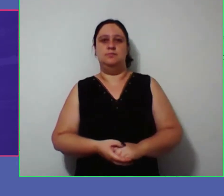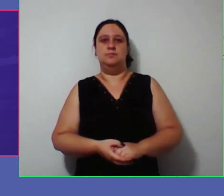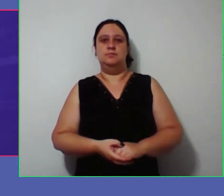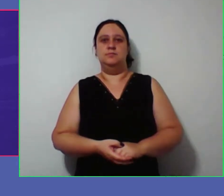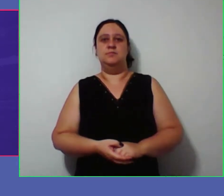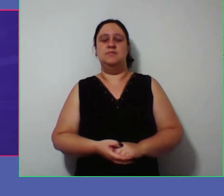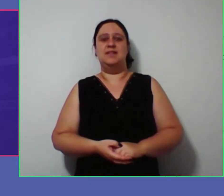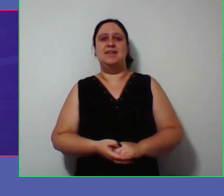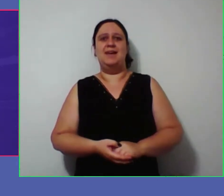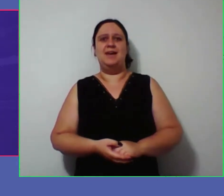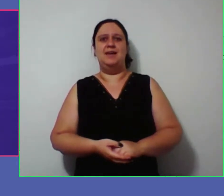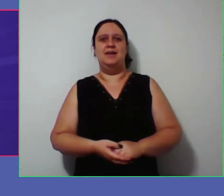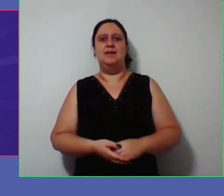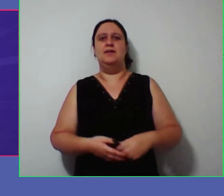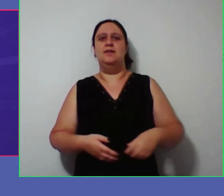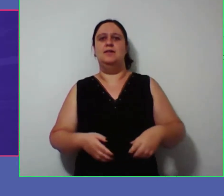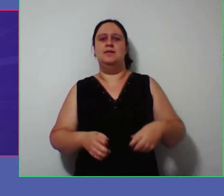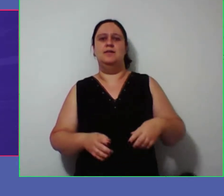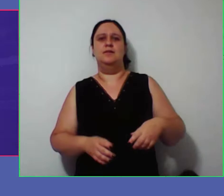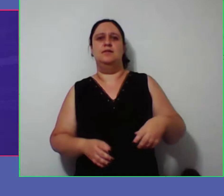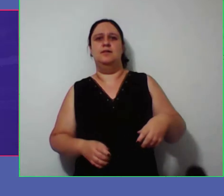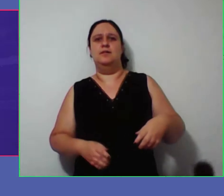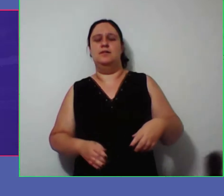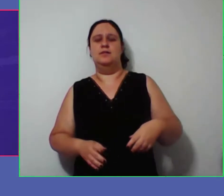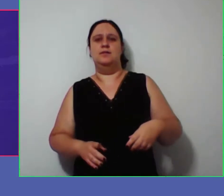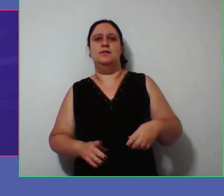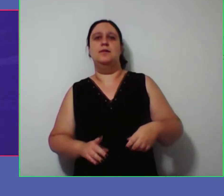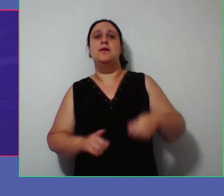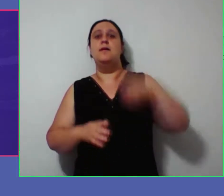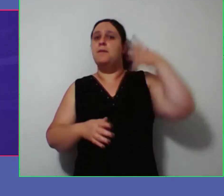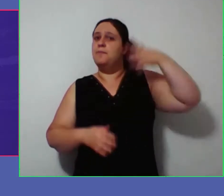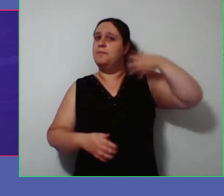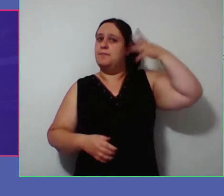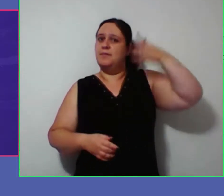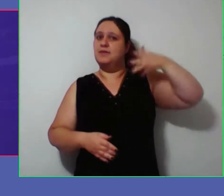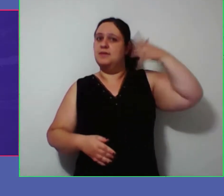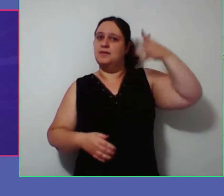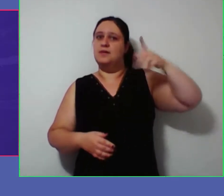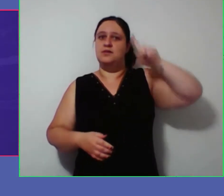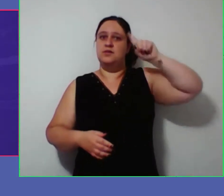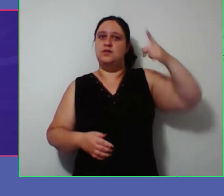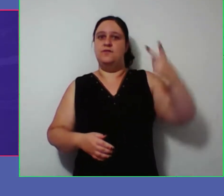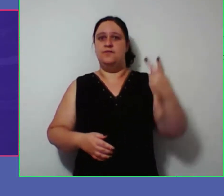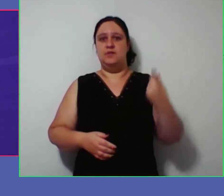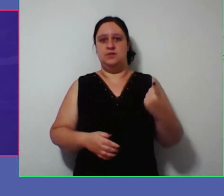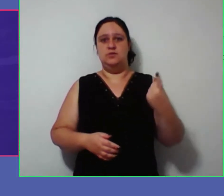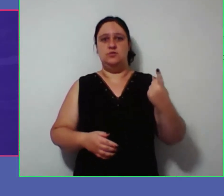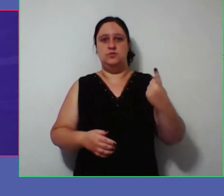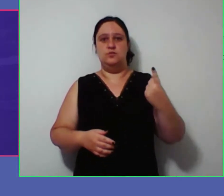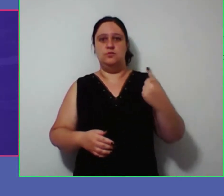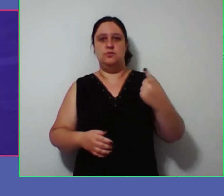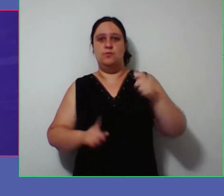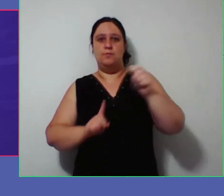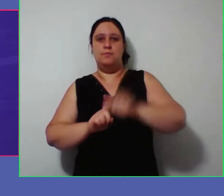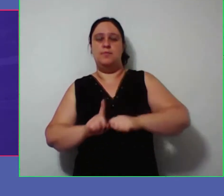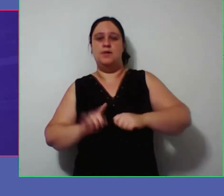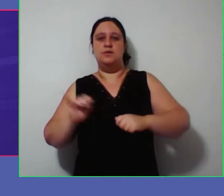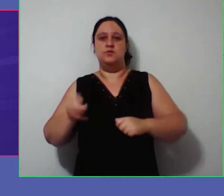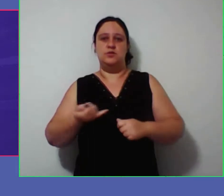21 de janeiro e será transmitida, irá ao ar no dia 6 de